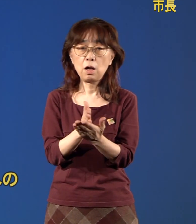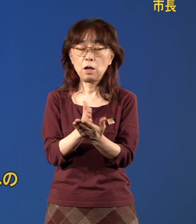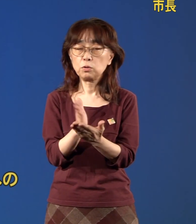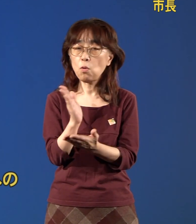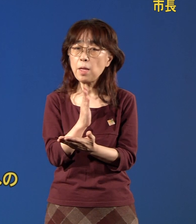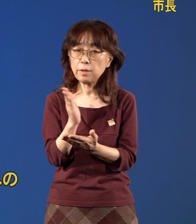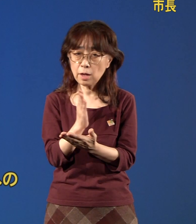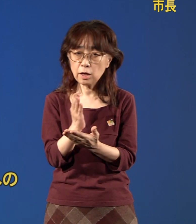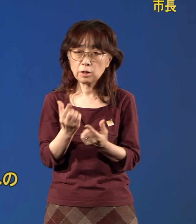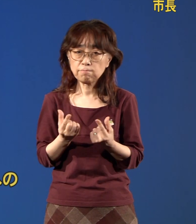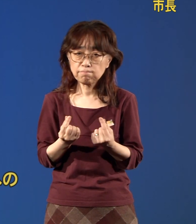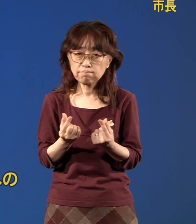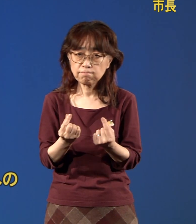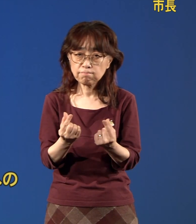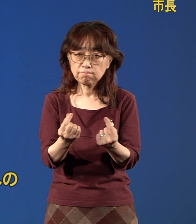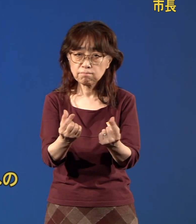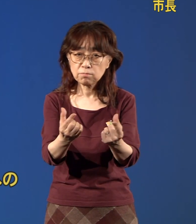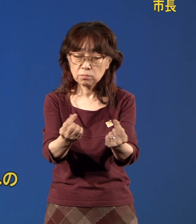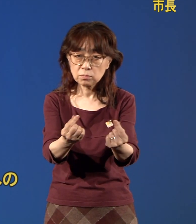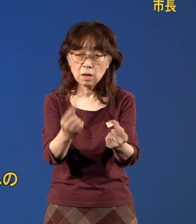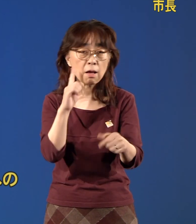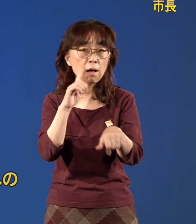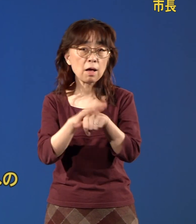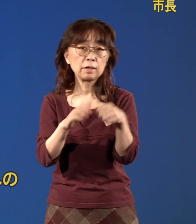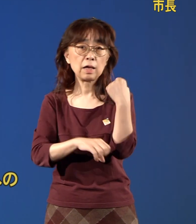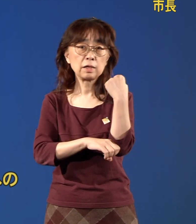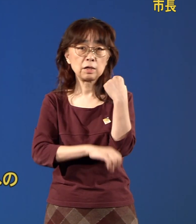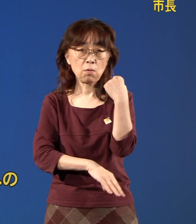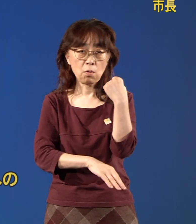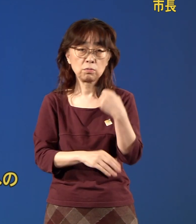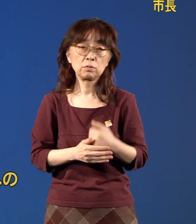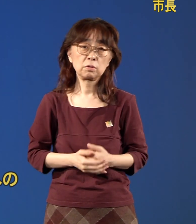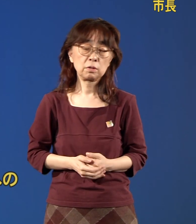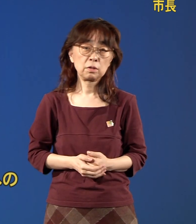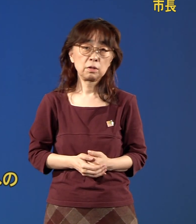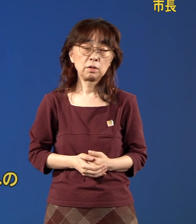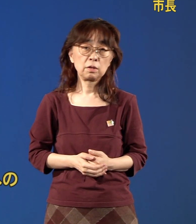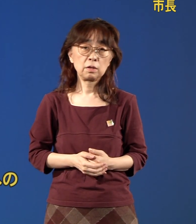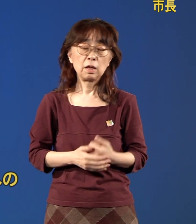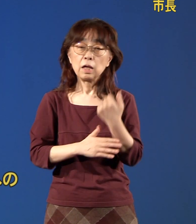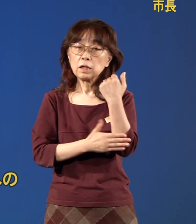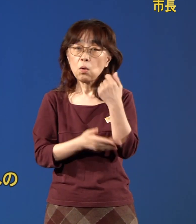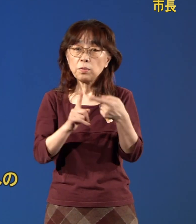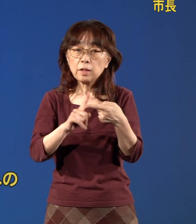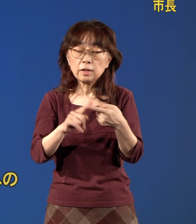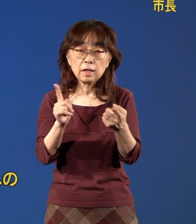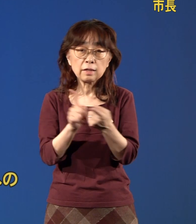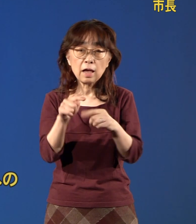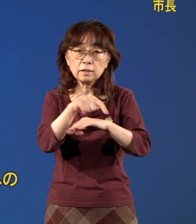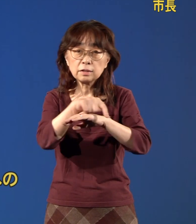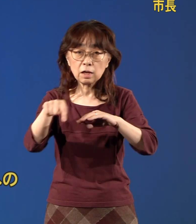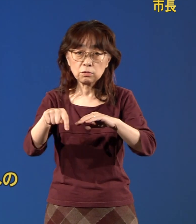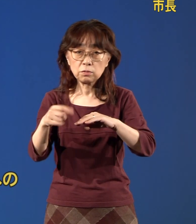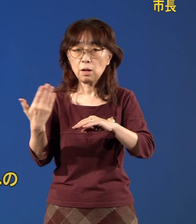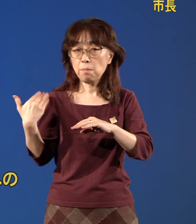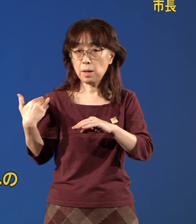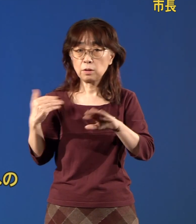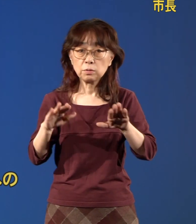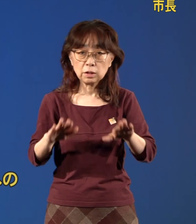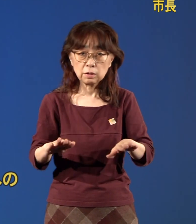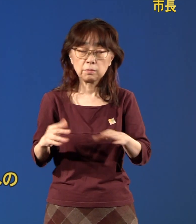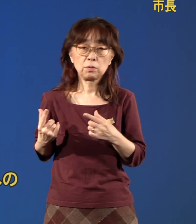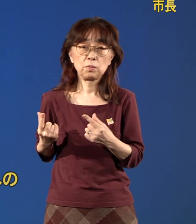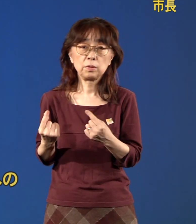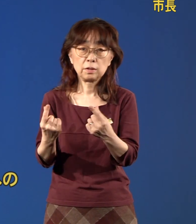ないということを基本としておりますので、現時点ではその基本的な対策というのはこれまでの対策と変わらない。です